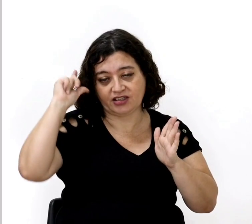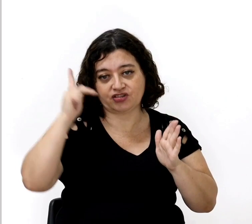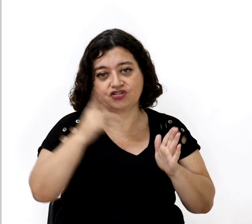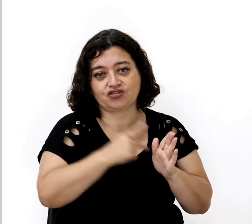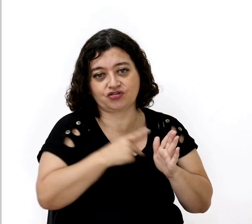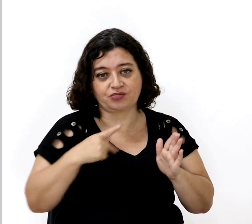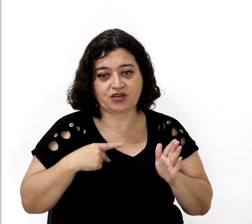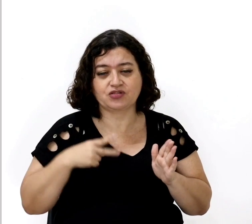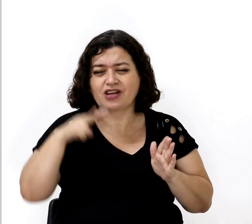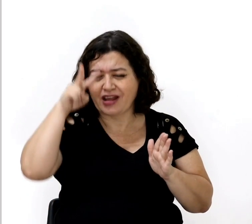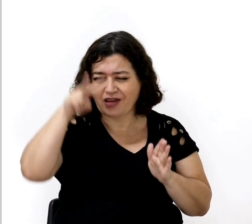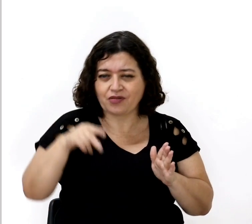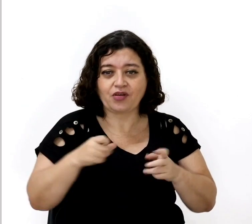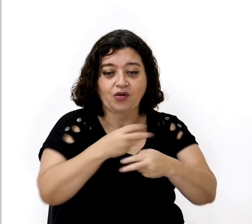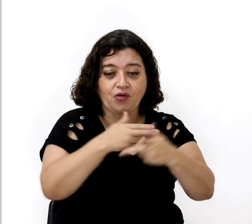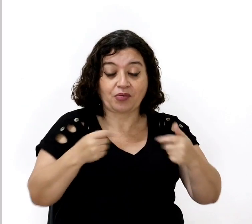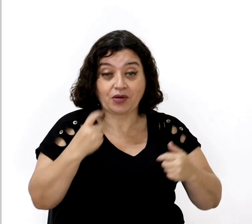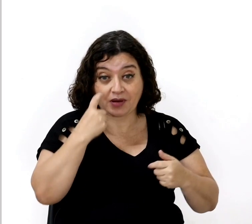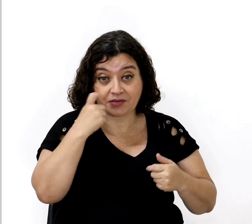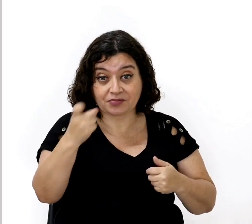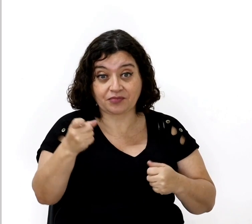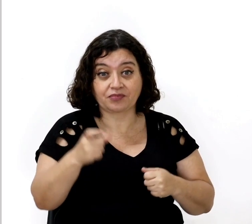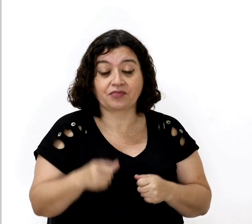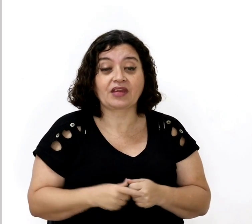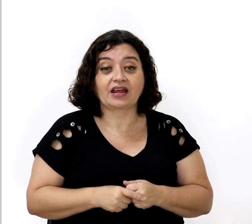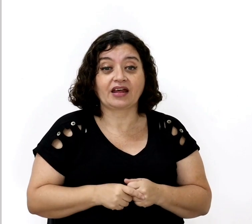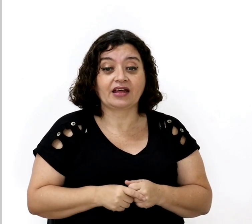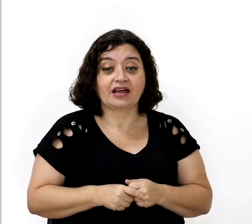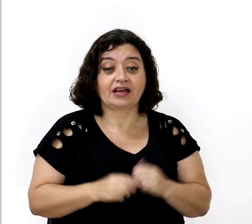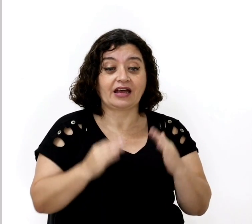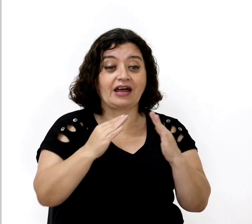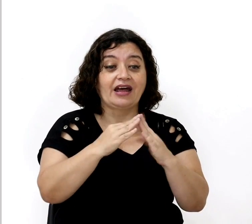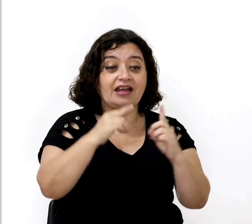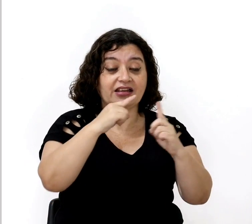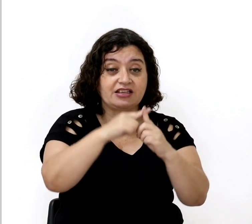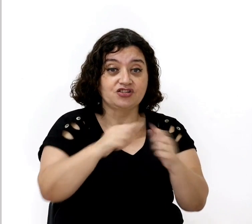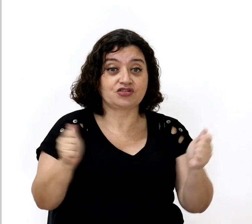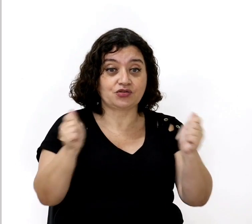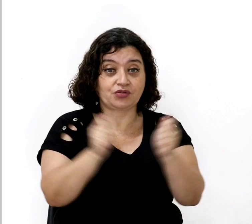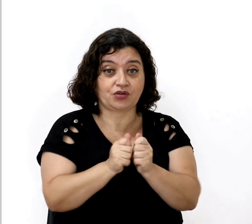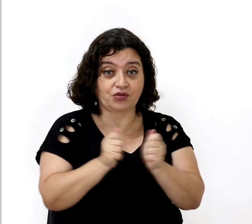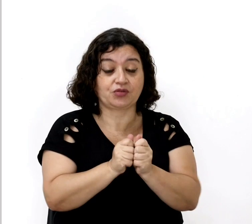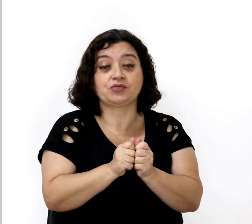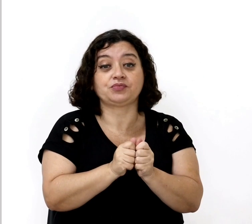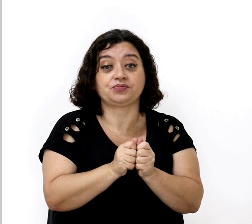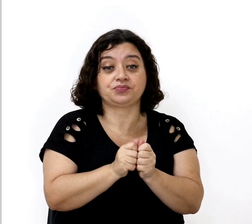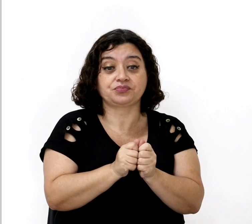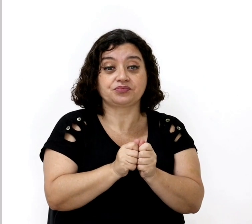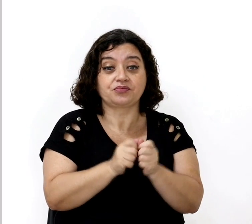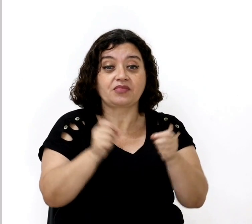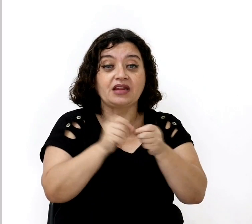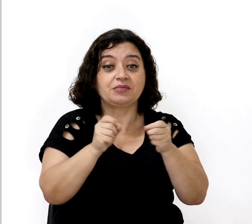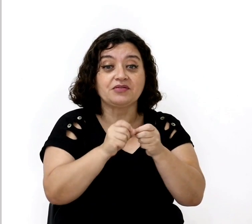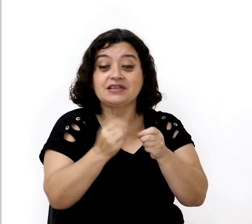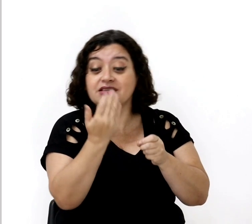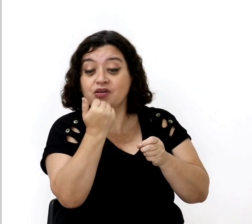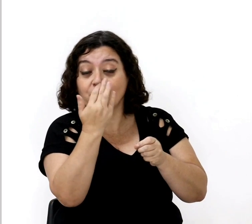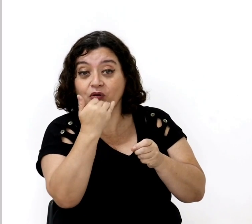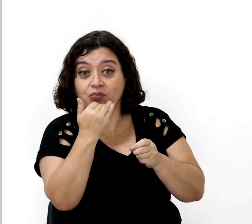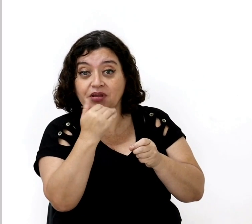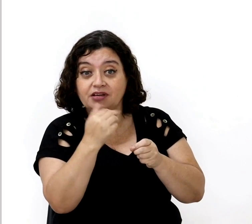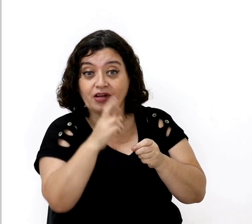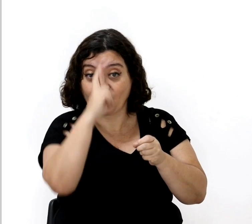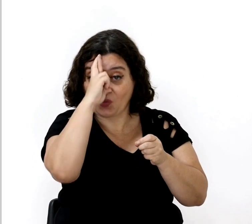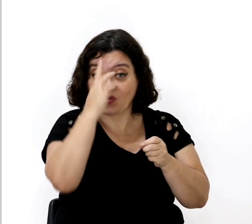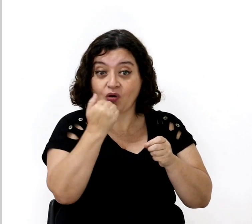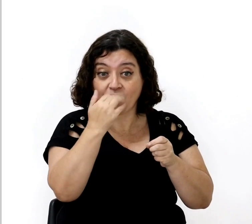ser pastor, eu vi uma coisa muito interessante, que a igreja se uniu uma vez para fazer um almoço para os vizinhos.